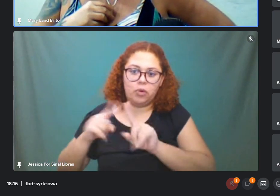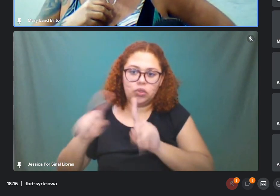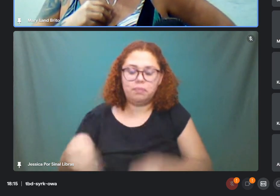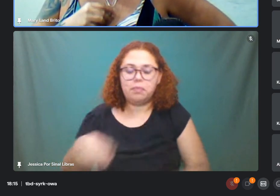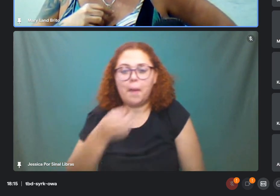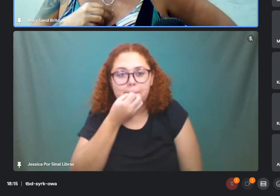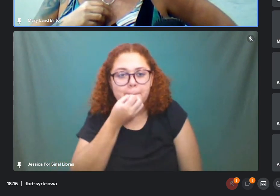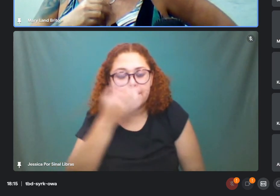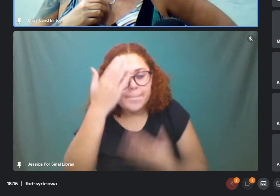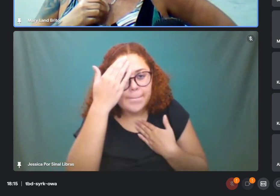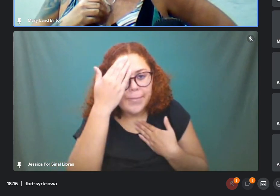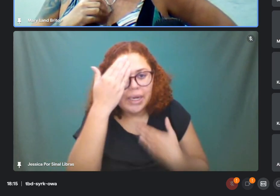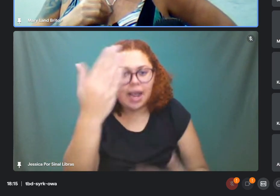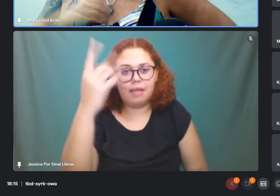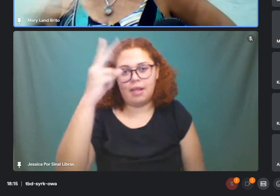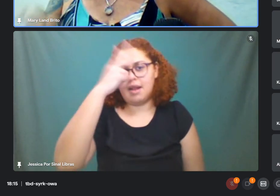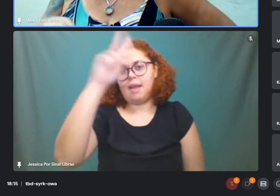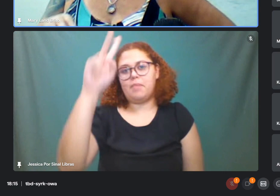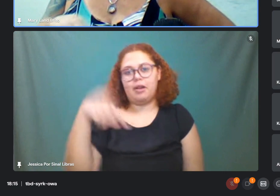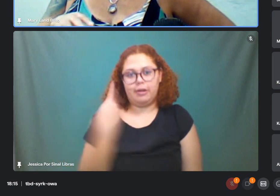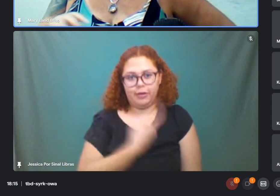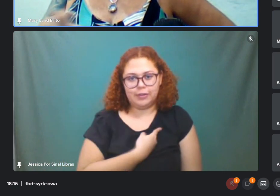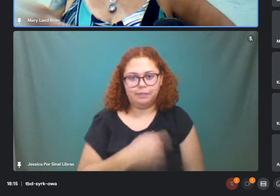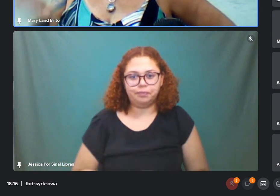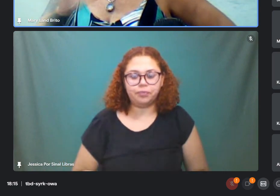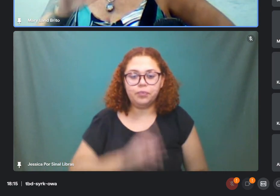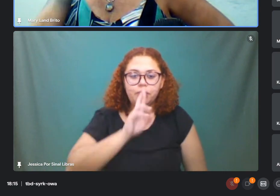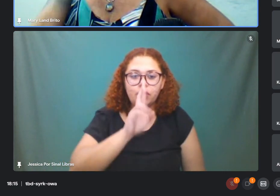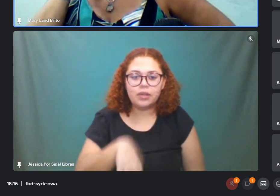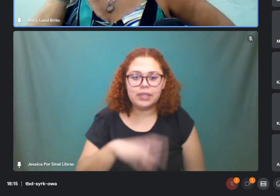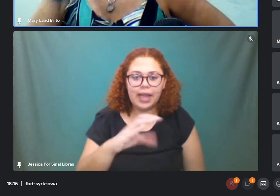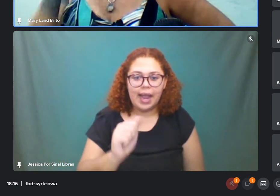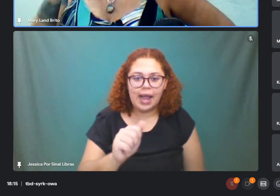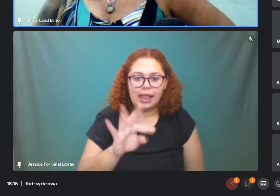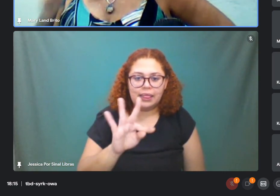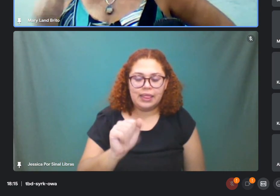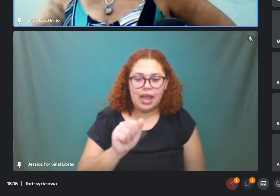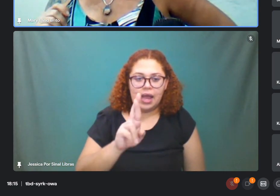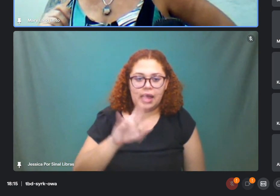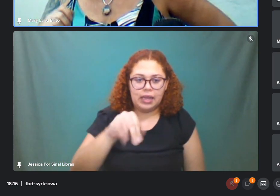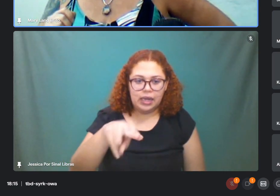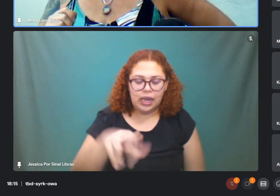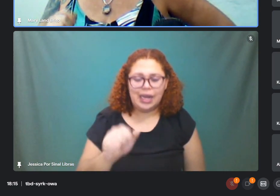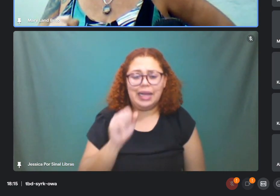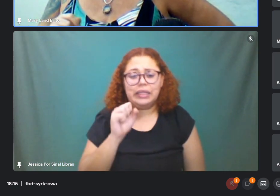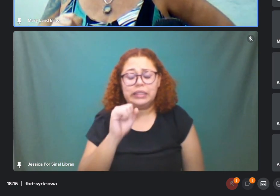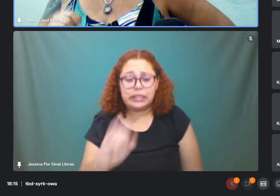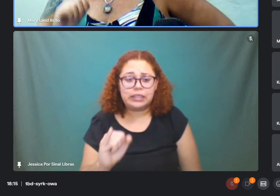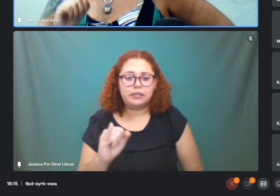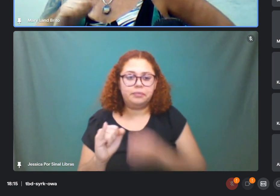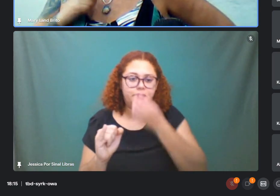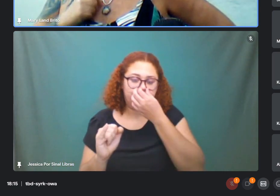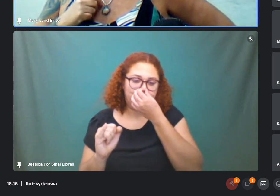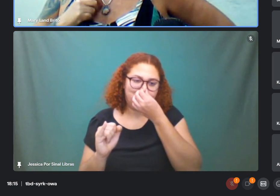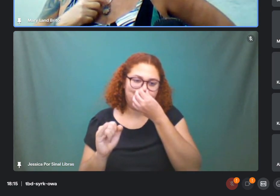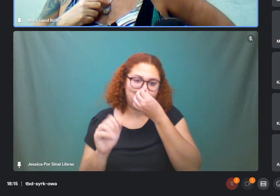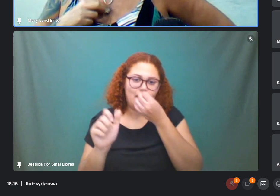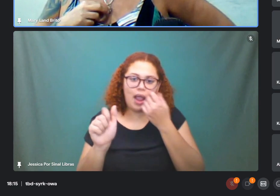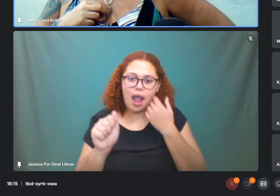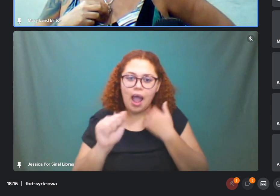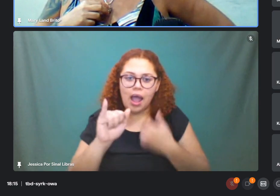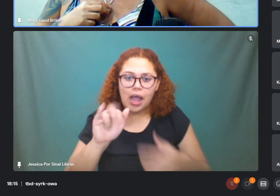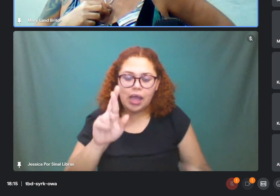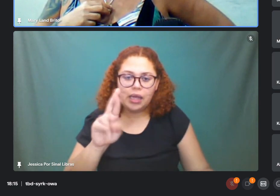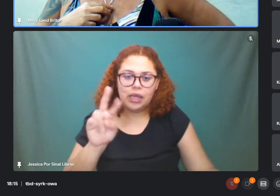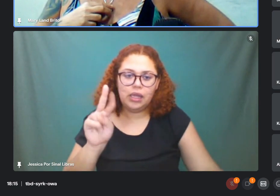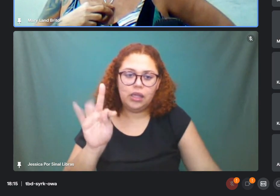também. E aí, vou responder aqui a Catarina, e qualquer dúvida, Ayrton, pode perguntar aí, tu